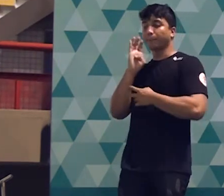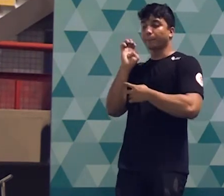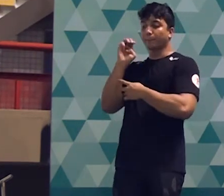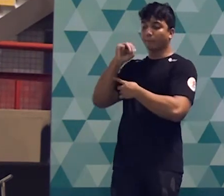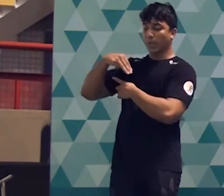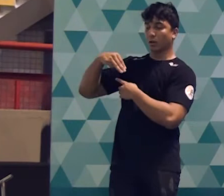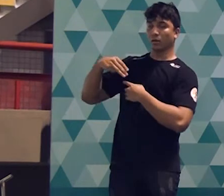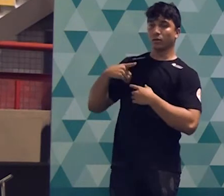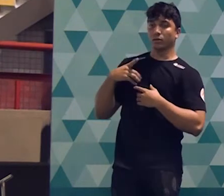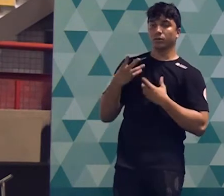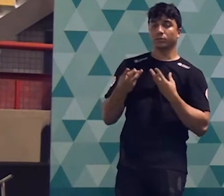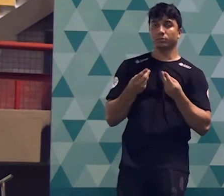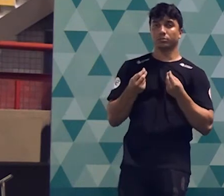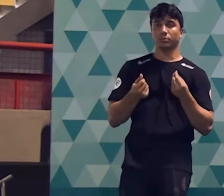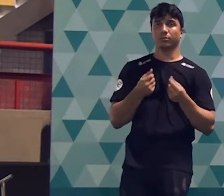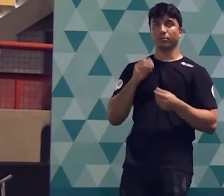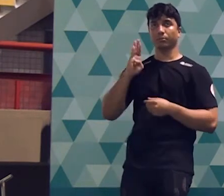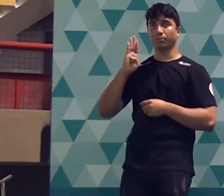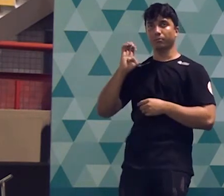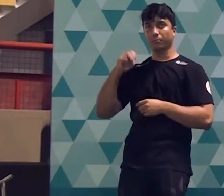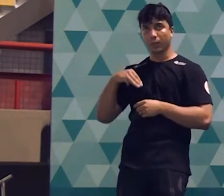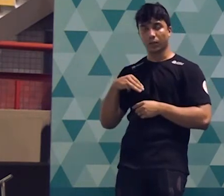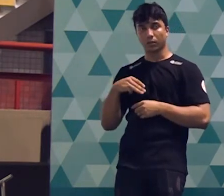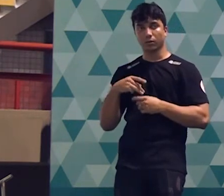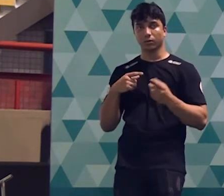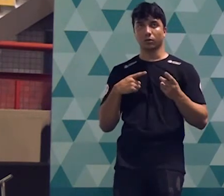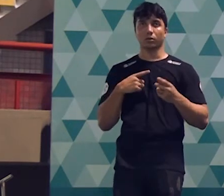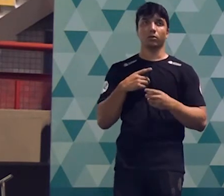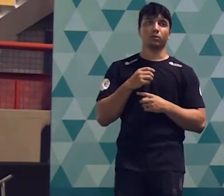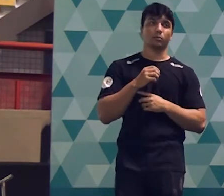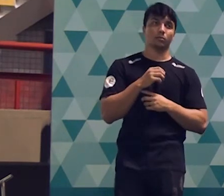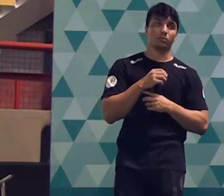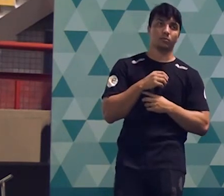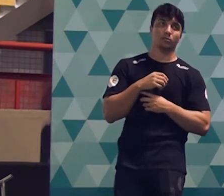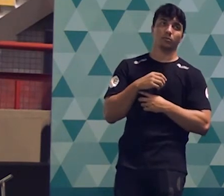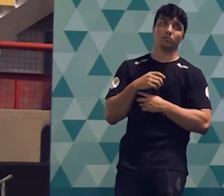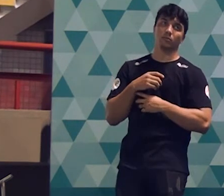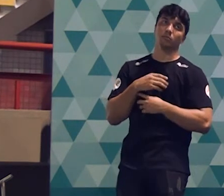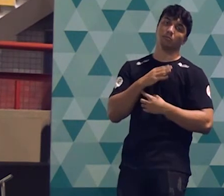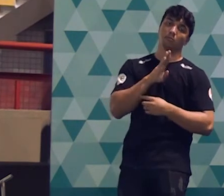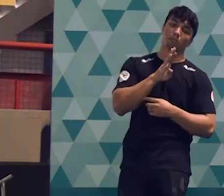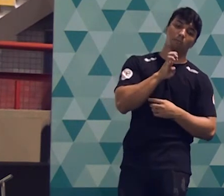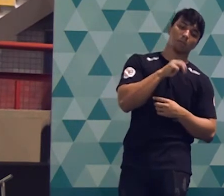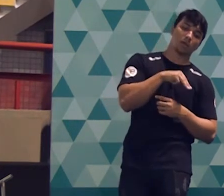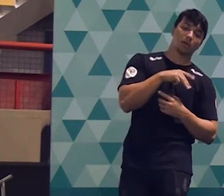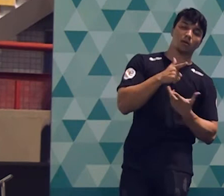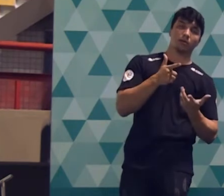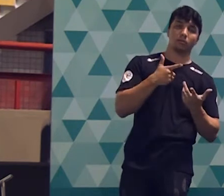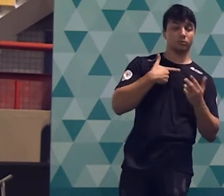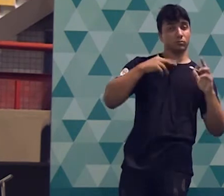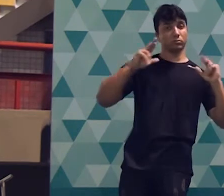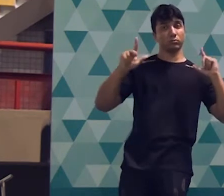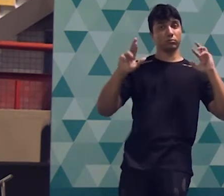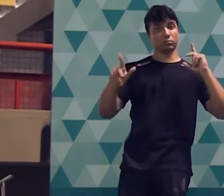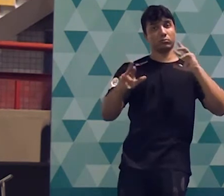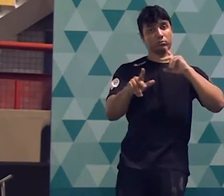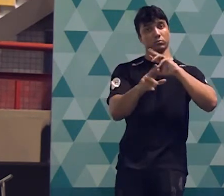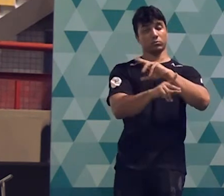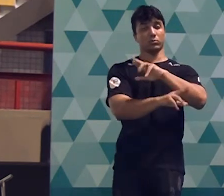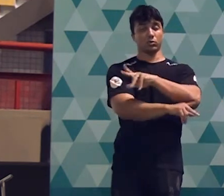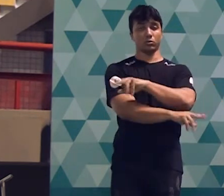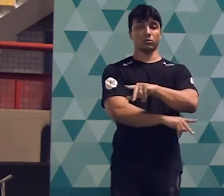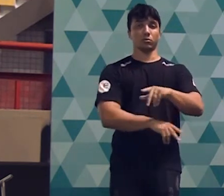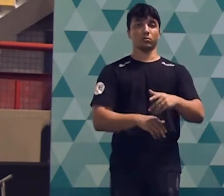bem. Como é que você está em casa? Estou bem. Como é que você está em casa? Bem. Bem.